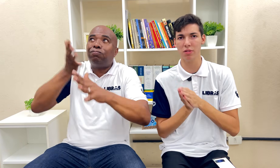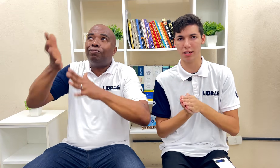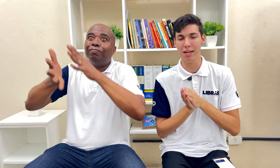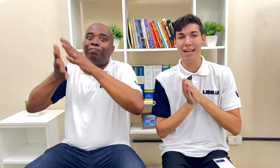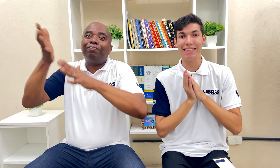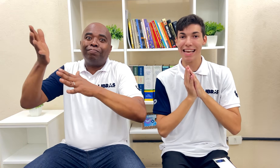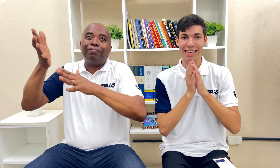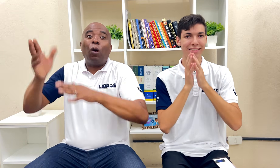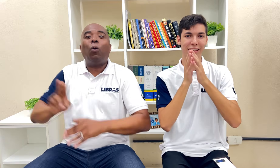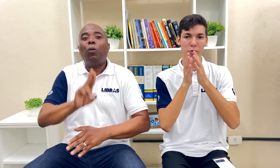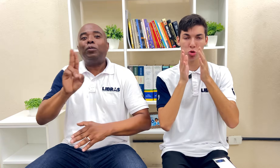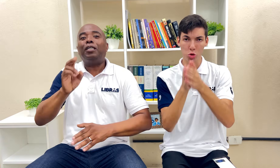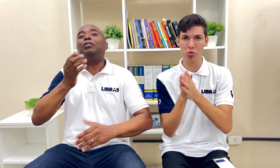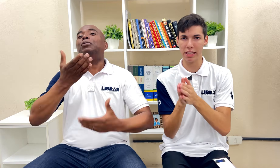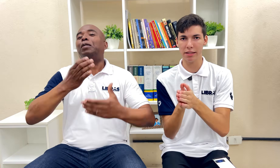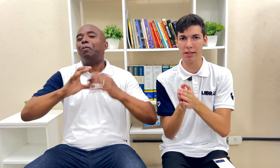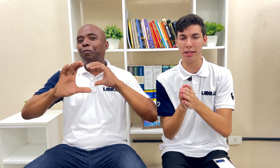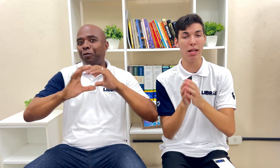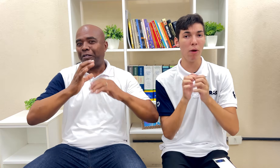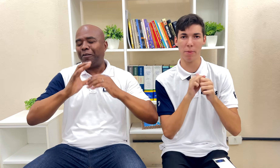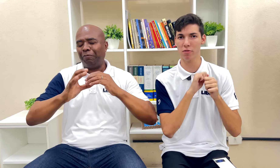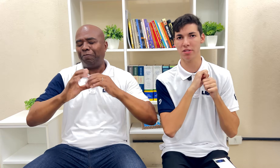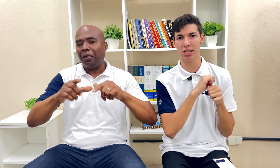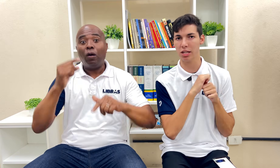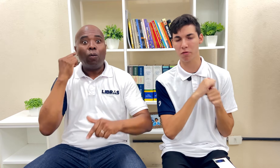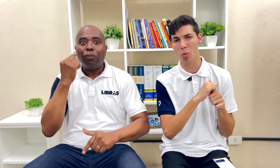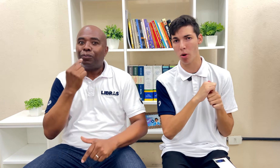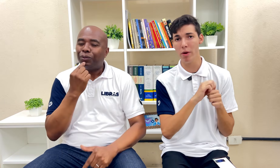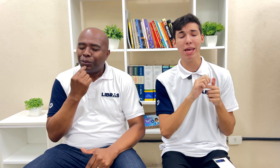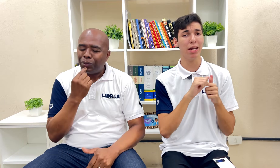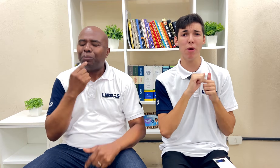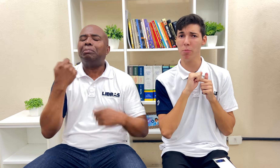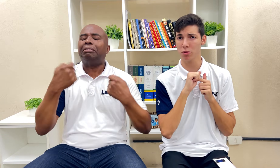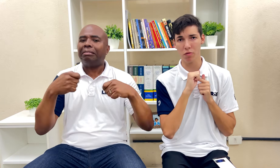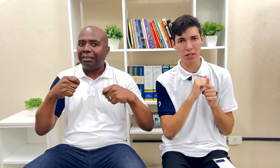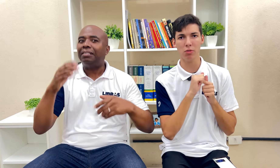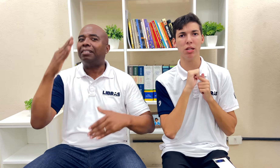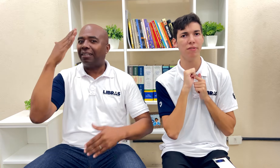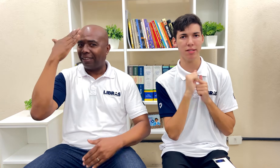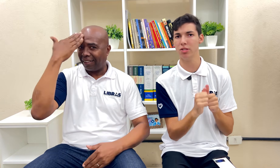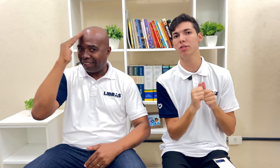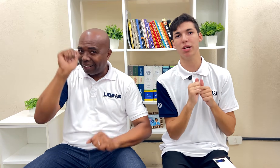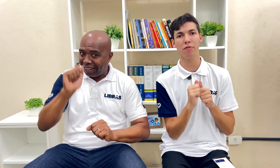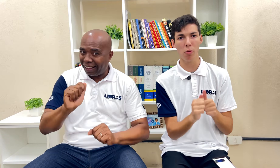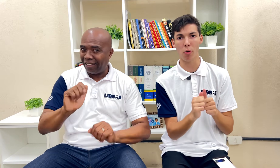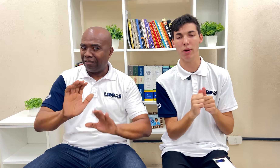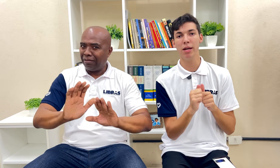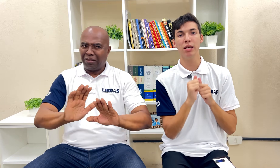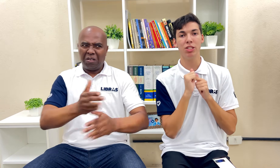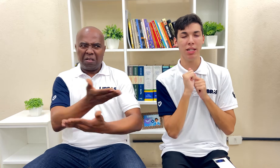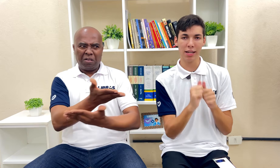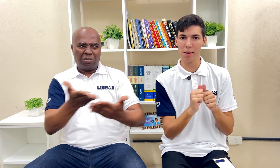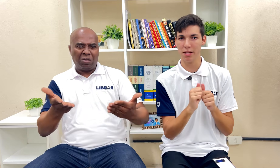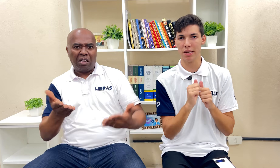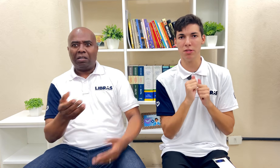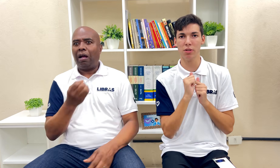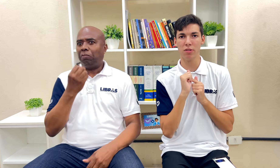música. Tem que entender, o surdo tem que entender, não é para você achar que ficou bom e não é para os ouvintes ou quem estiver assistindo achar que ficou bom. Tira da cabeça isso que vocês